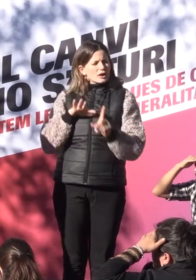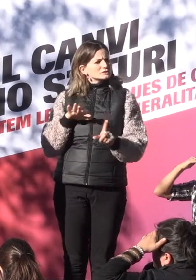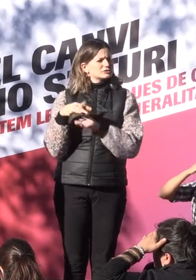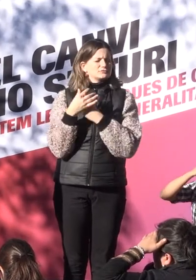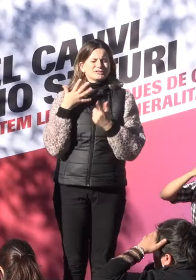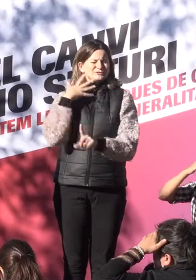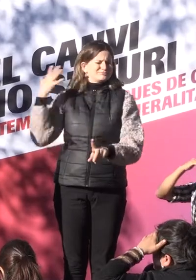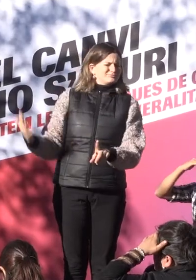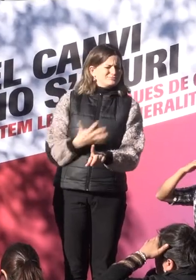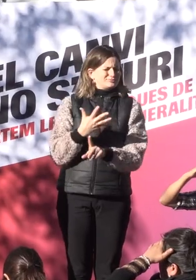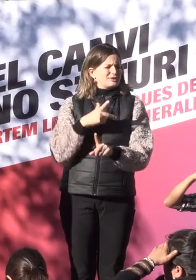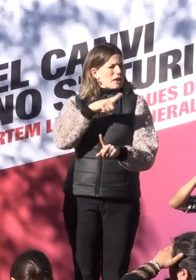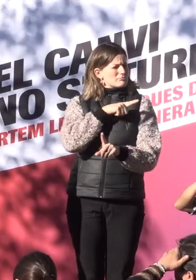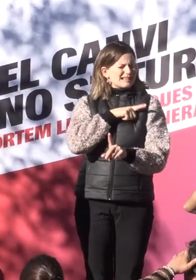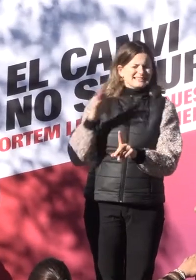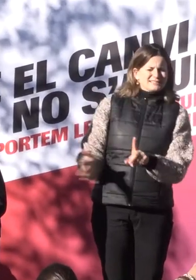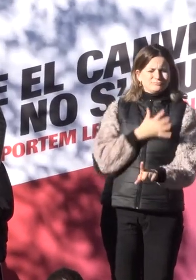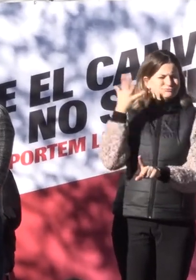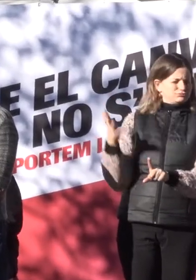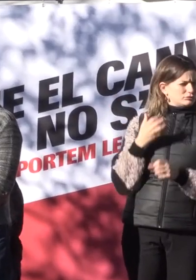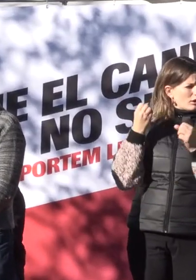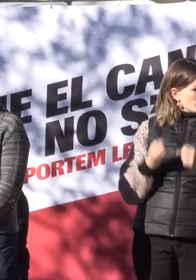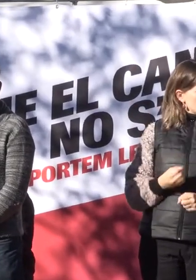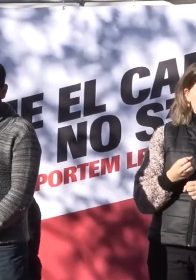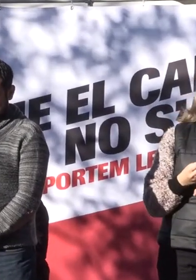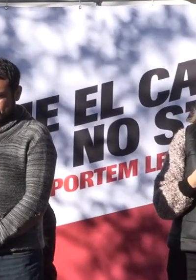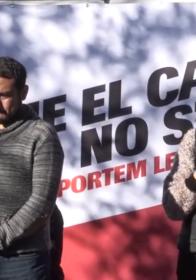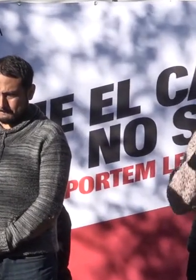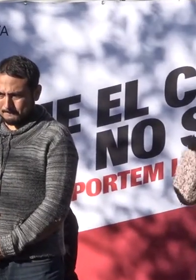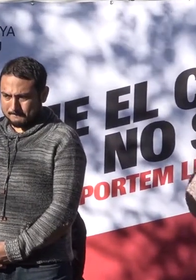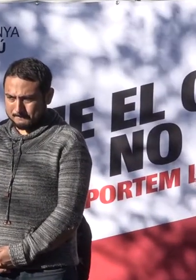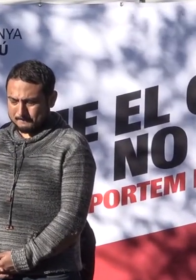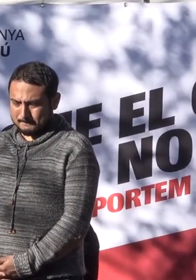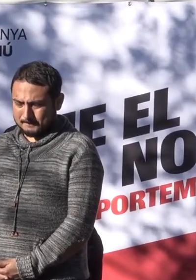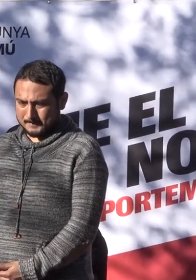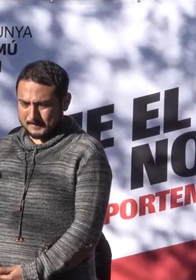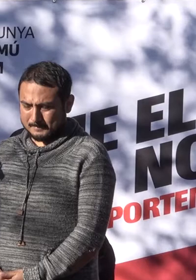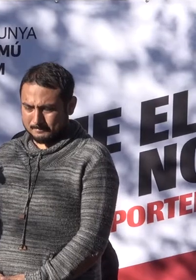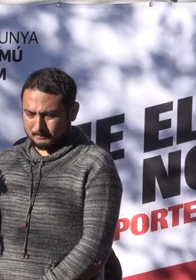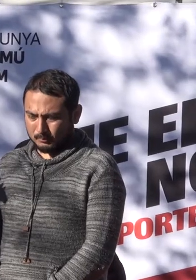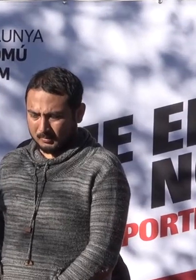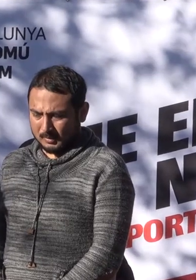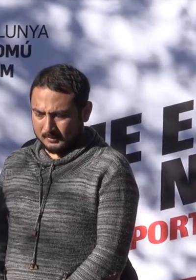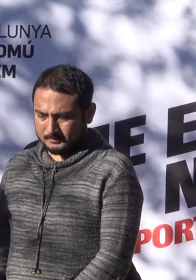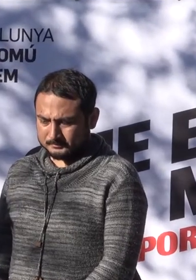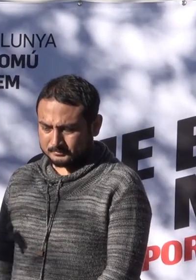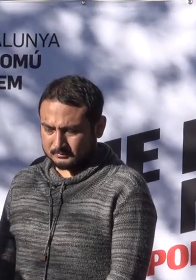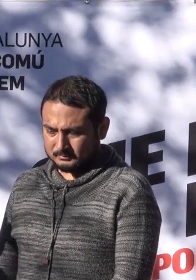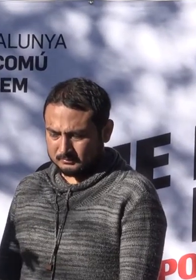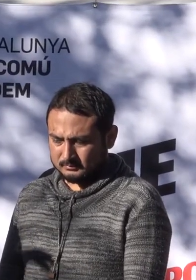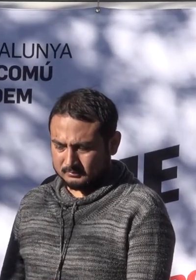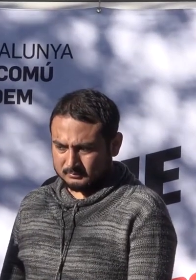mucha violencia paramilitar de mucha violencia del estado y que justamente hoy también si uno se mete a ver las noticias de lo que está pasando en chiapas